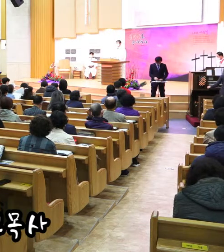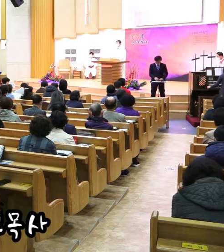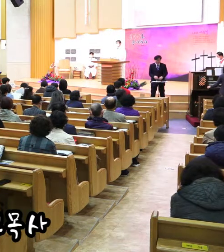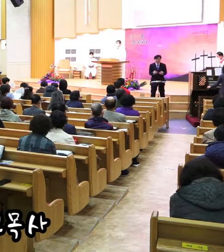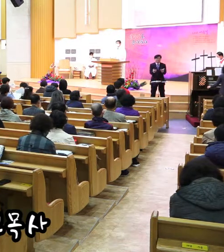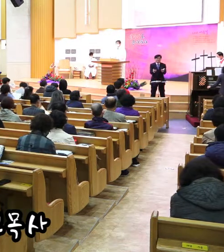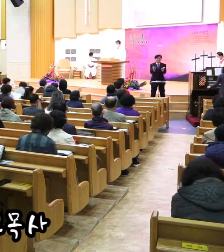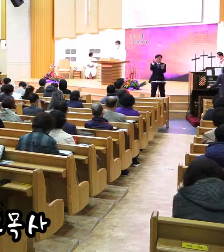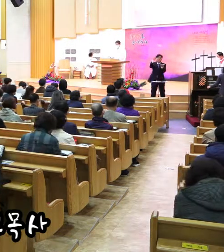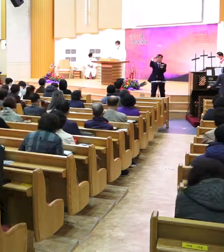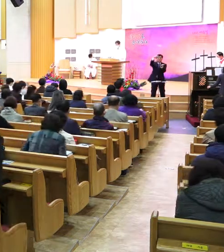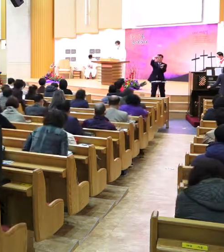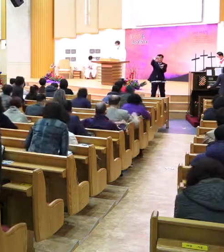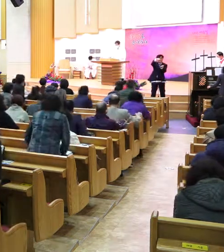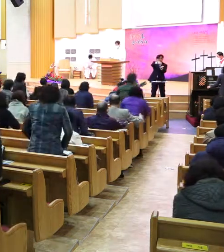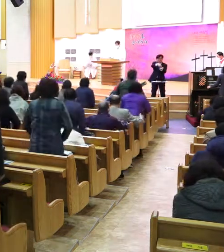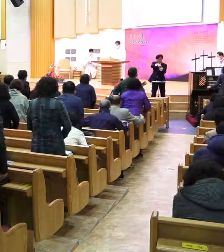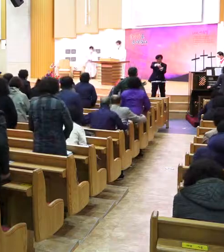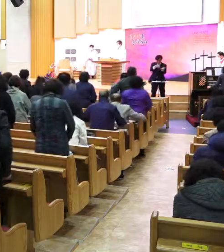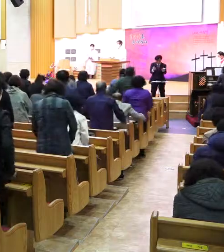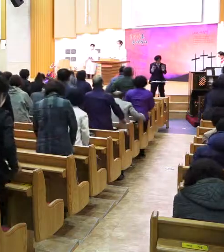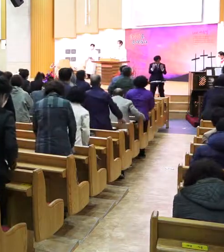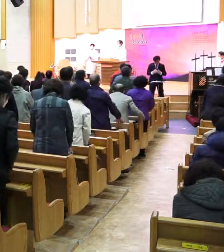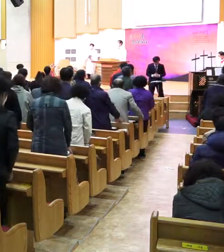다 같이 자리에 일어나 주시기 바랍니다.